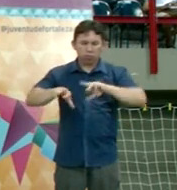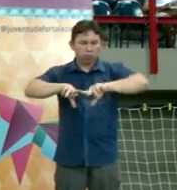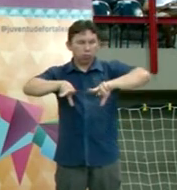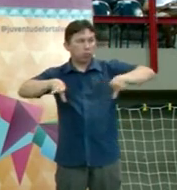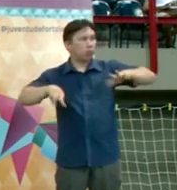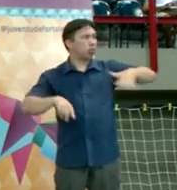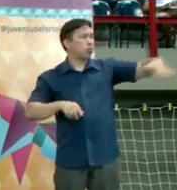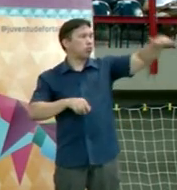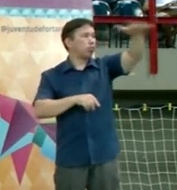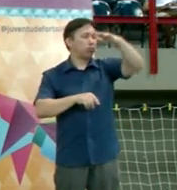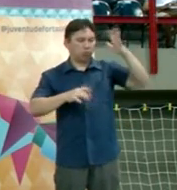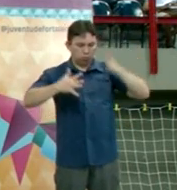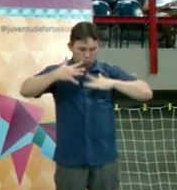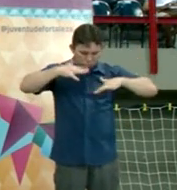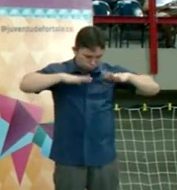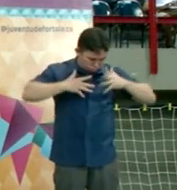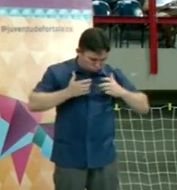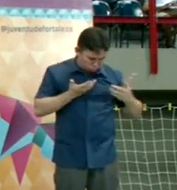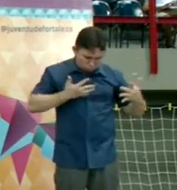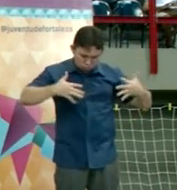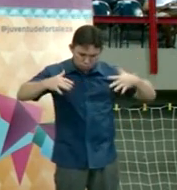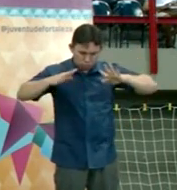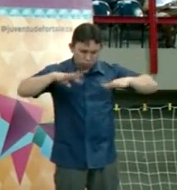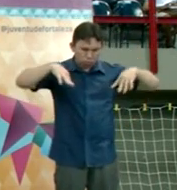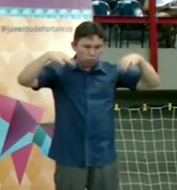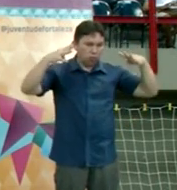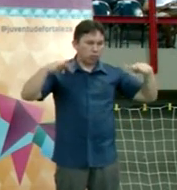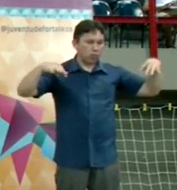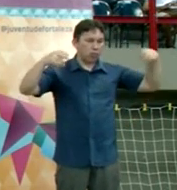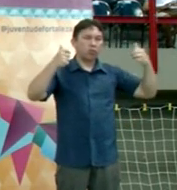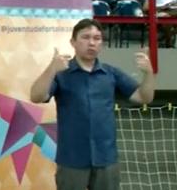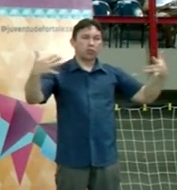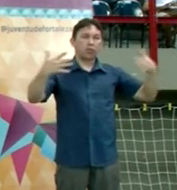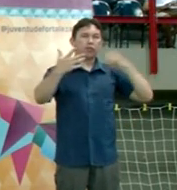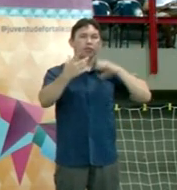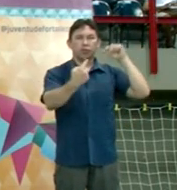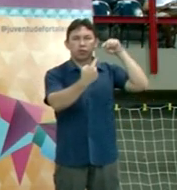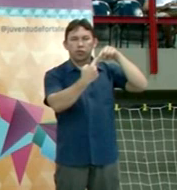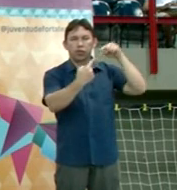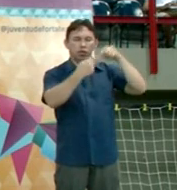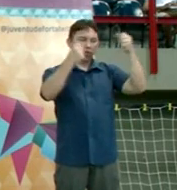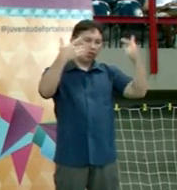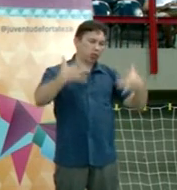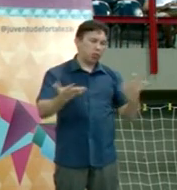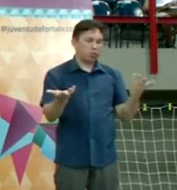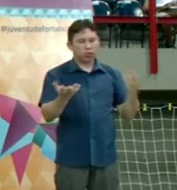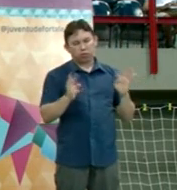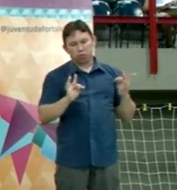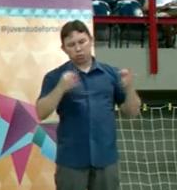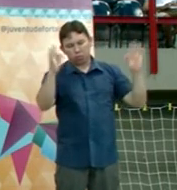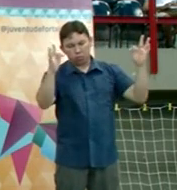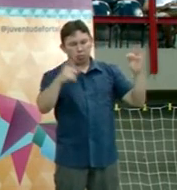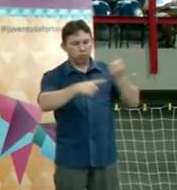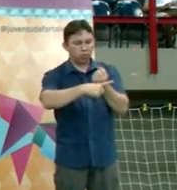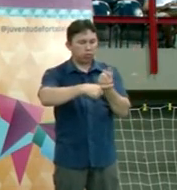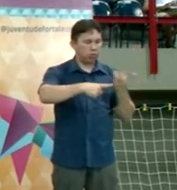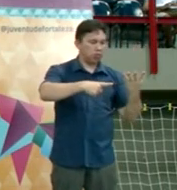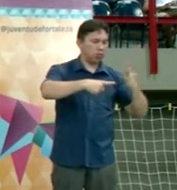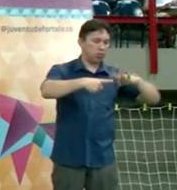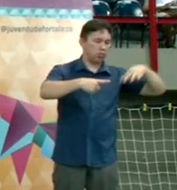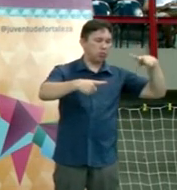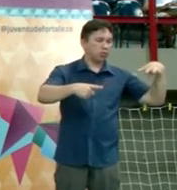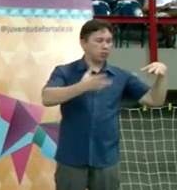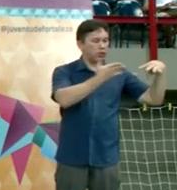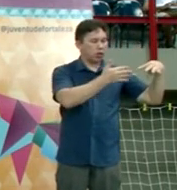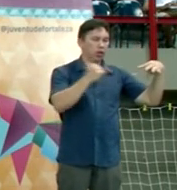Então a gente está o tempo inteiro envolvido por ondas, de tal maneira que se você vai falar em tecnologia e física associada à tecnologia, ondulatório é um